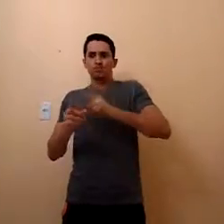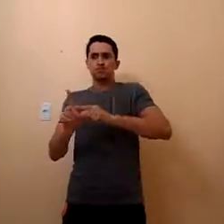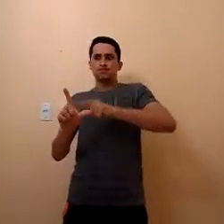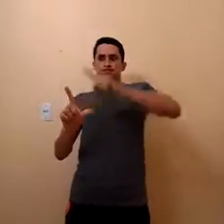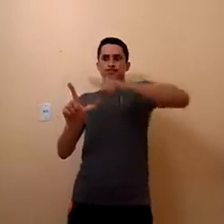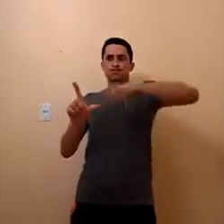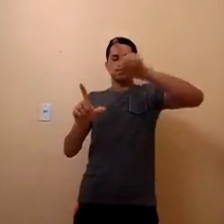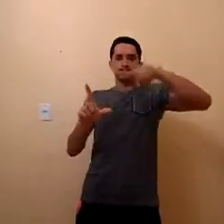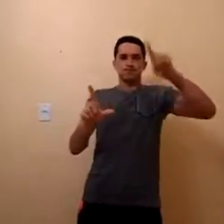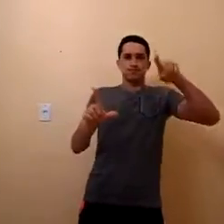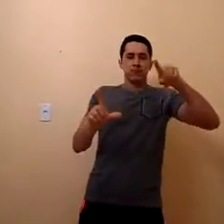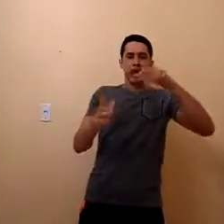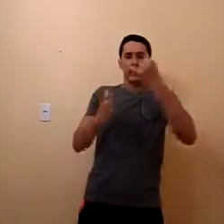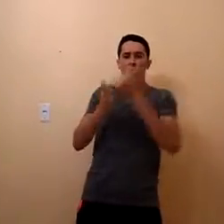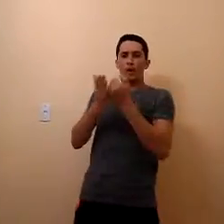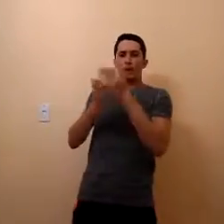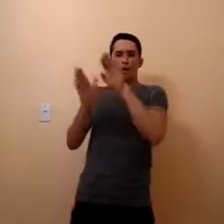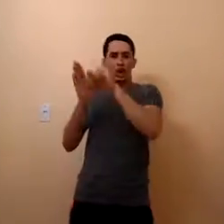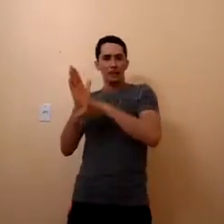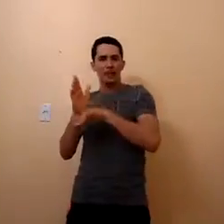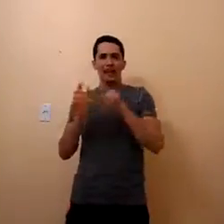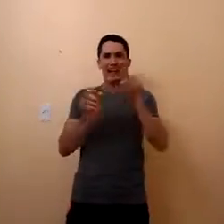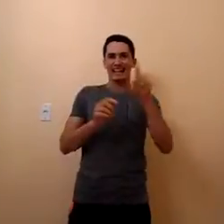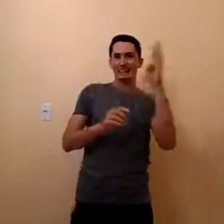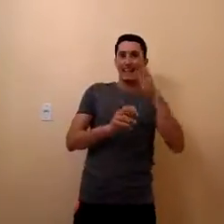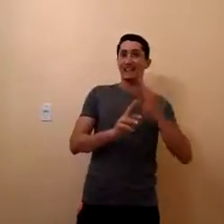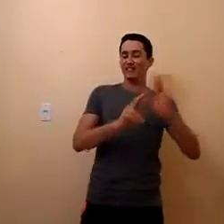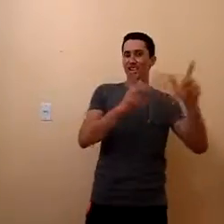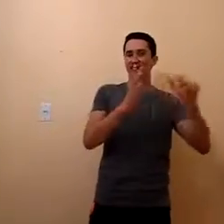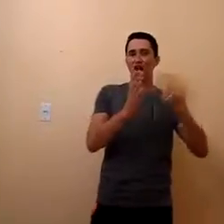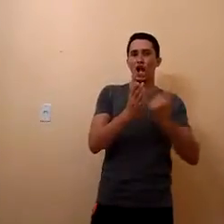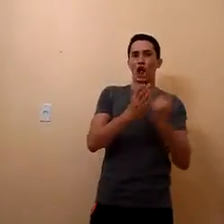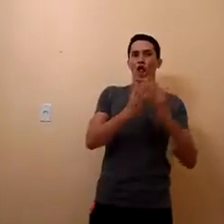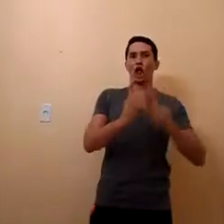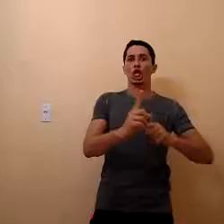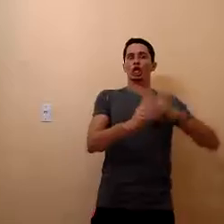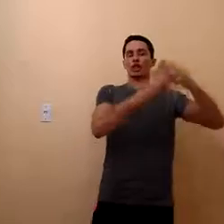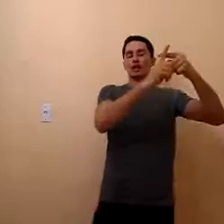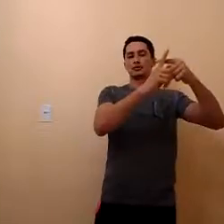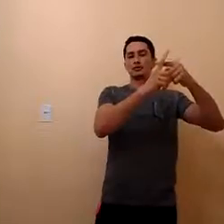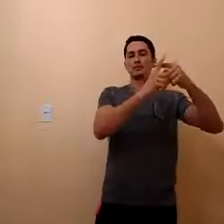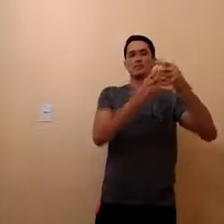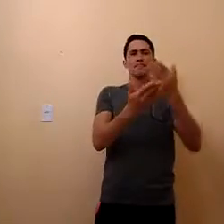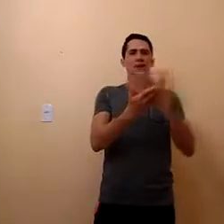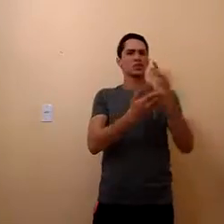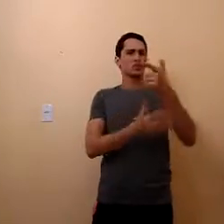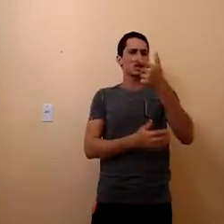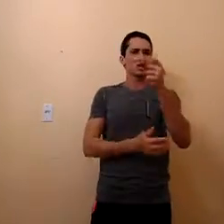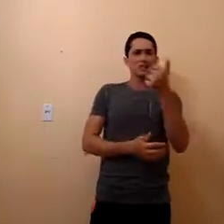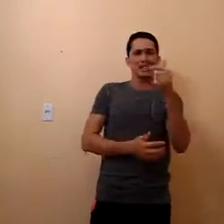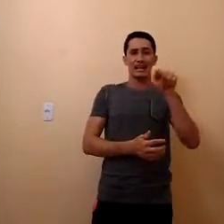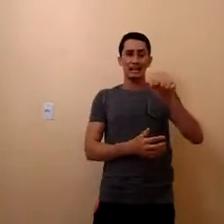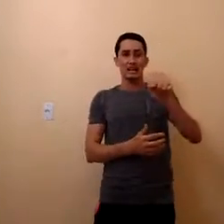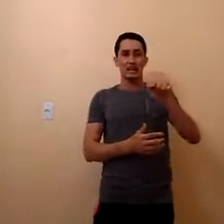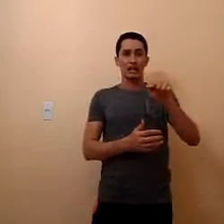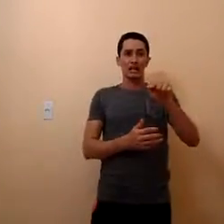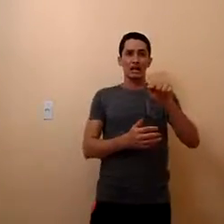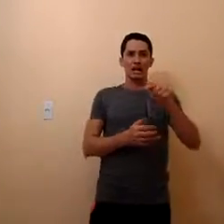reduz a carga de impostos. Aqui no Brasil não, é o contrário. A partir de 2017, quando o preço do barril começou a subir bastante, o governo